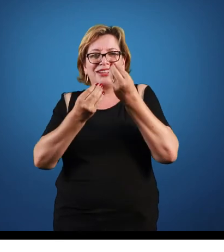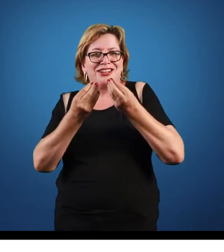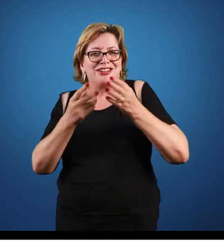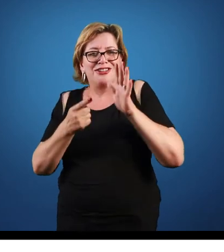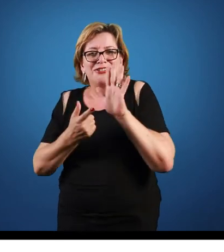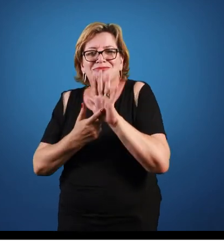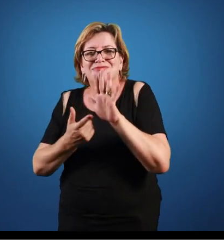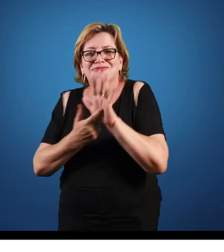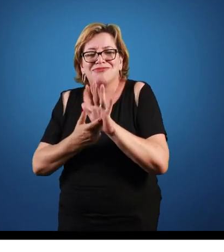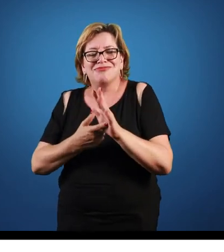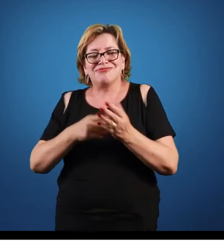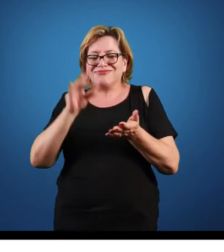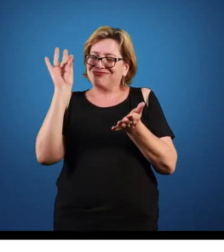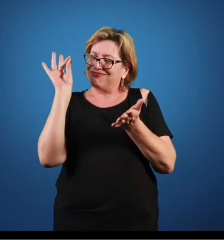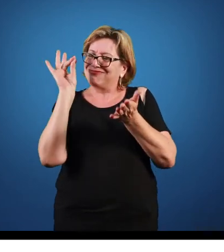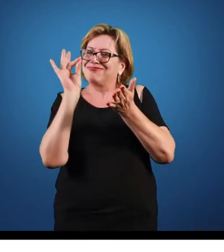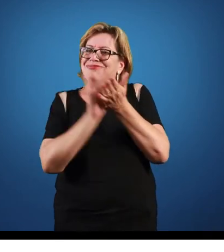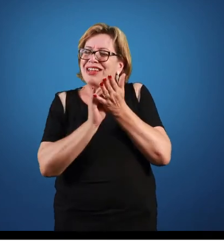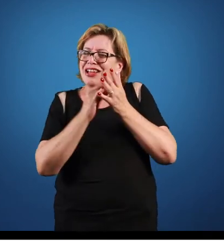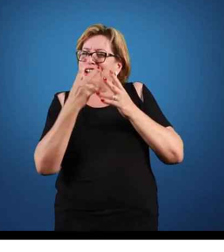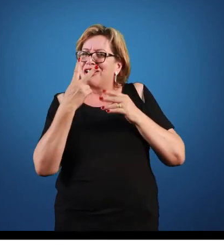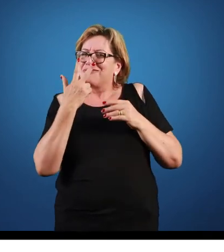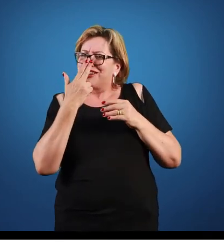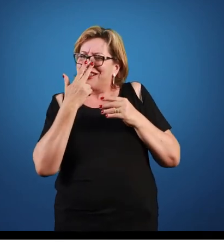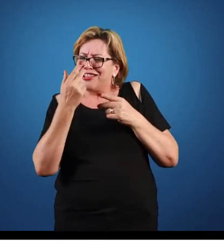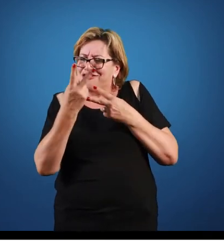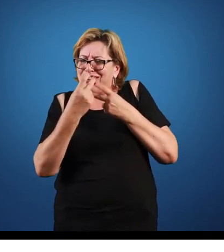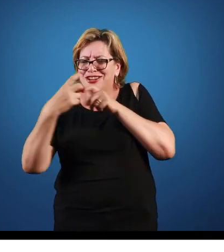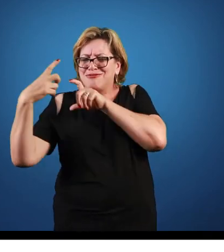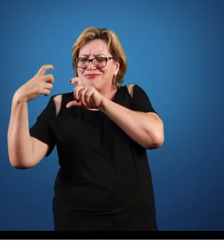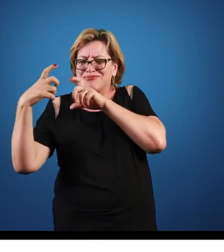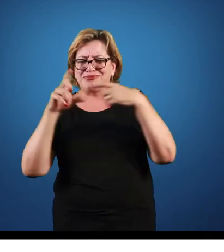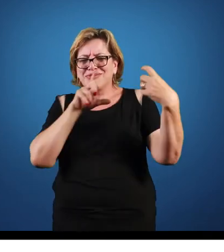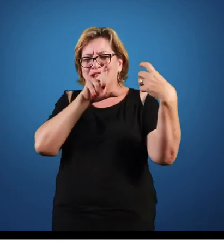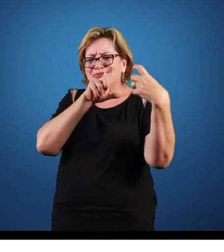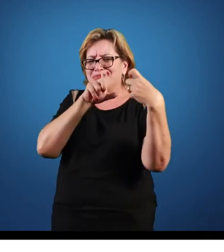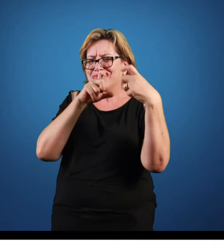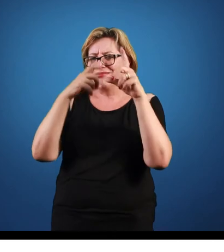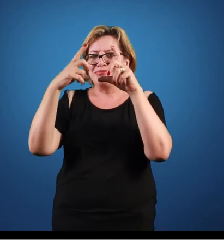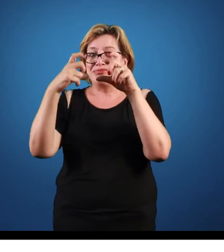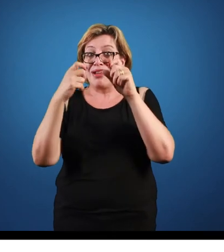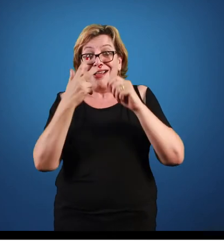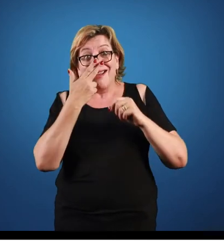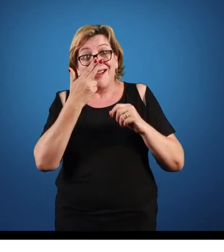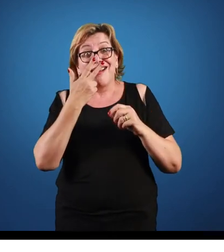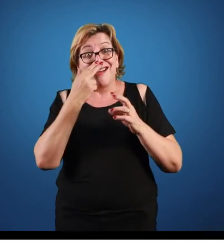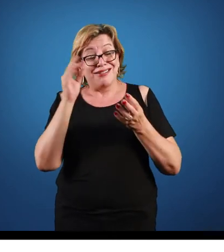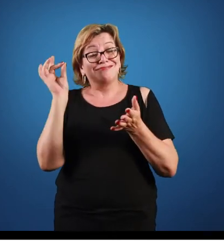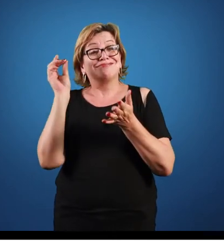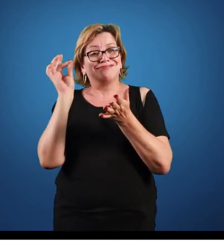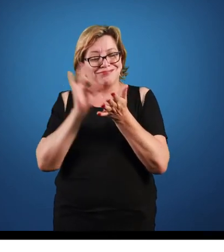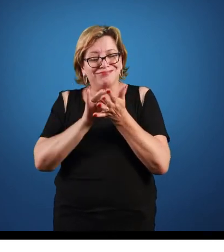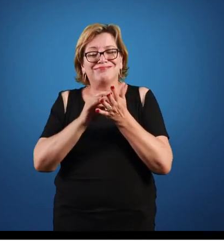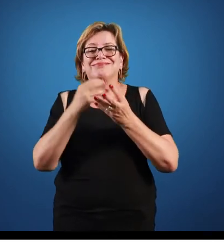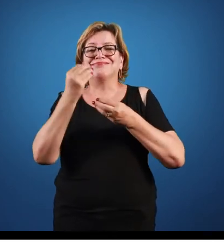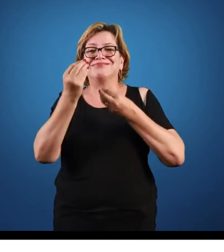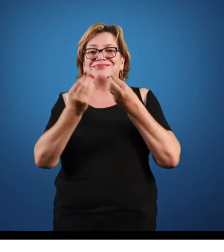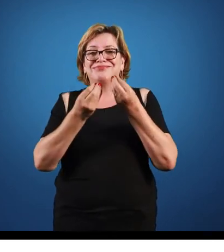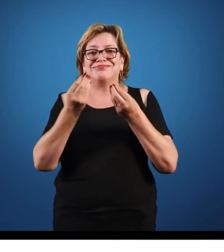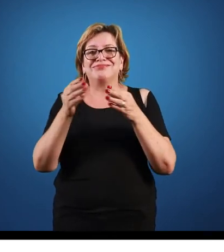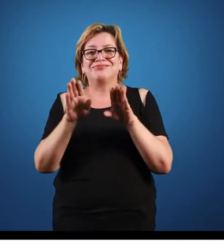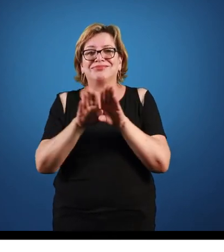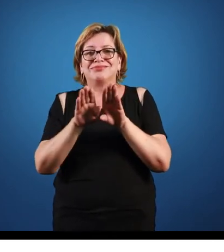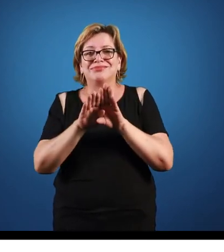ele dá vida e dá um realismo também porque dá impressão que você tem várias câmeras na verdade só tem uma mas dá a impressão que está usando várias câmeras têm um